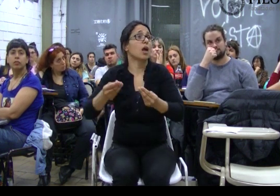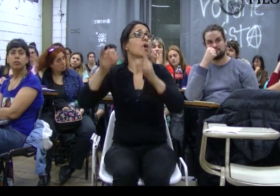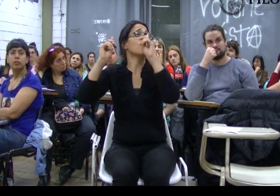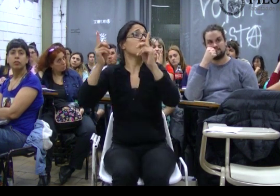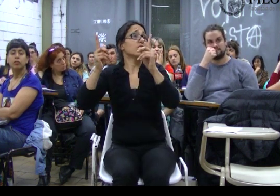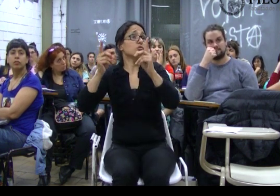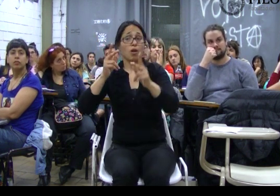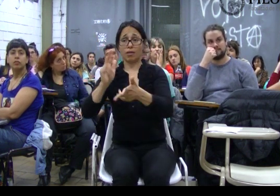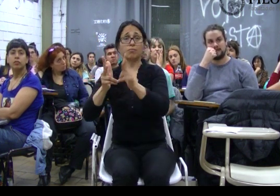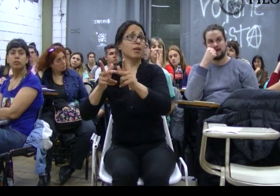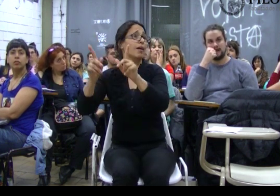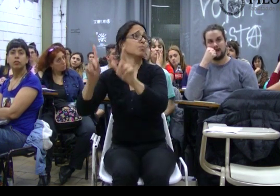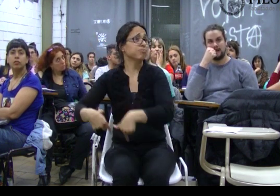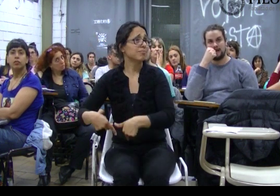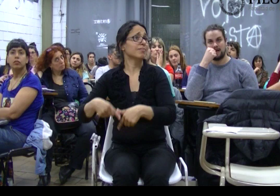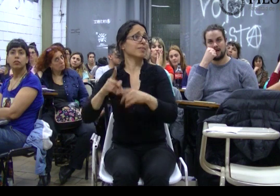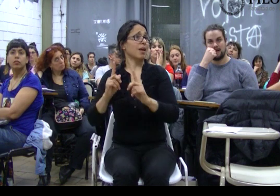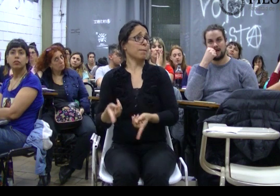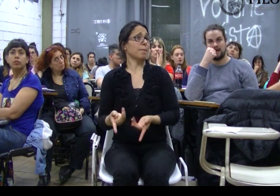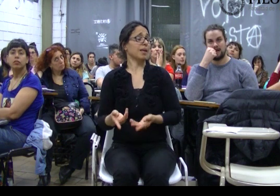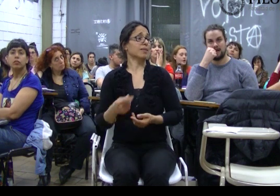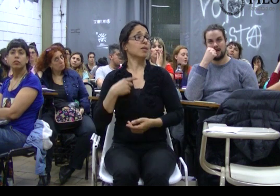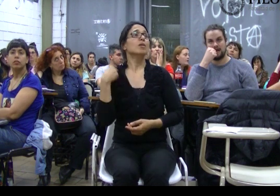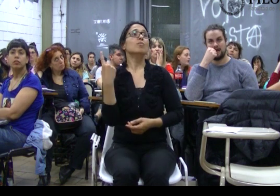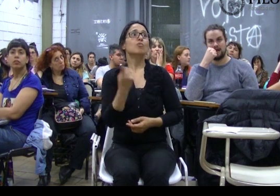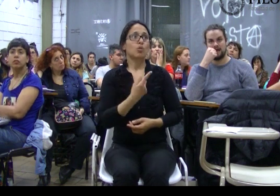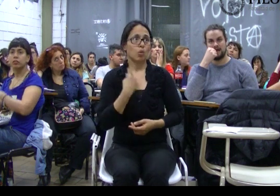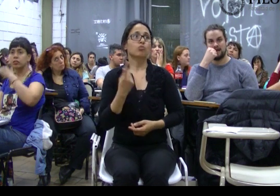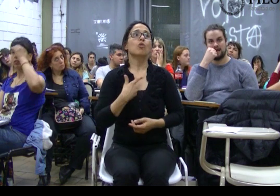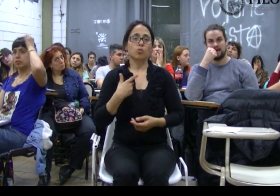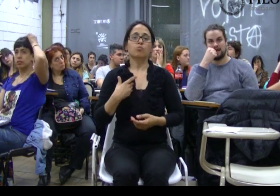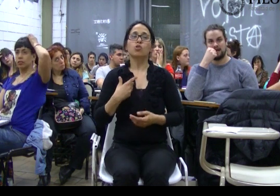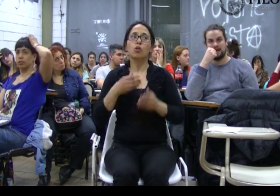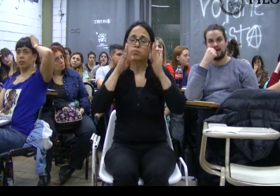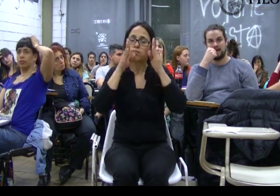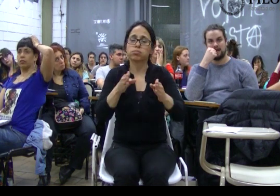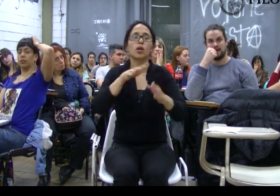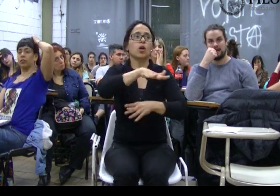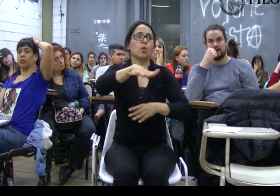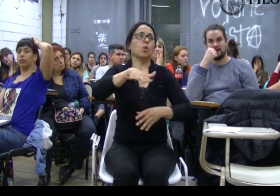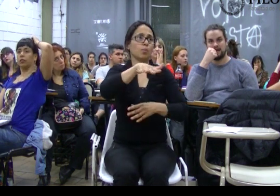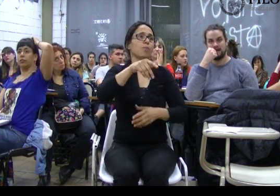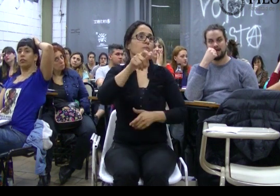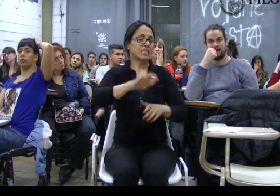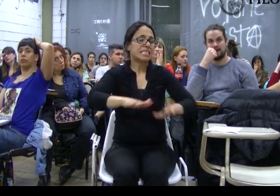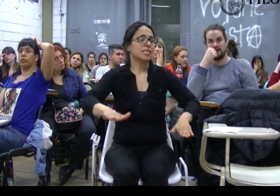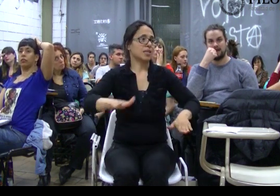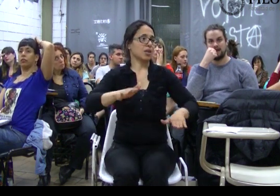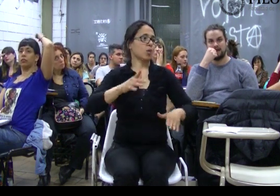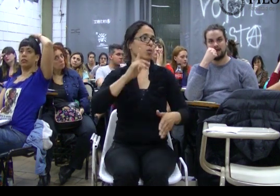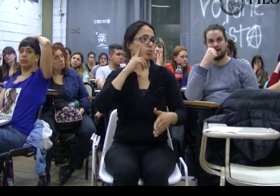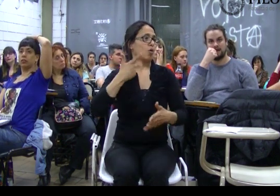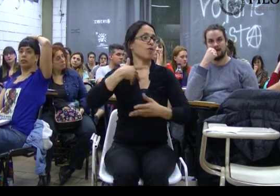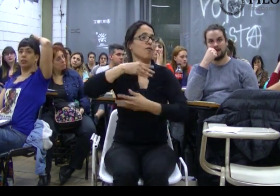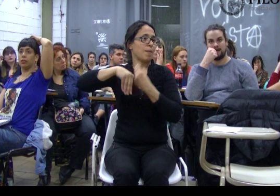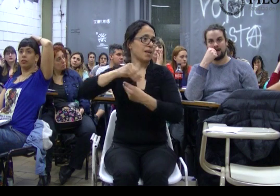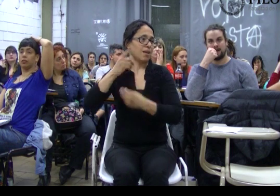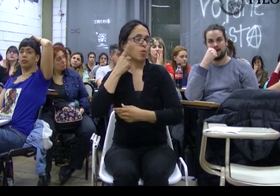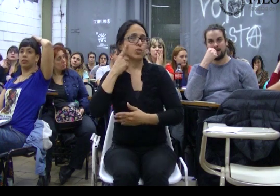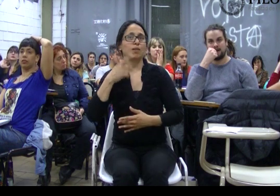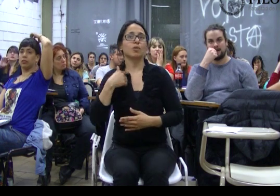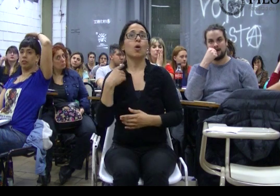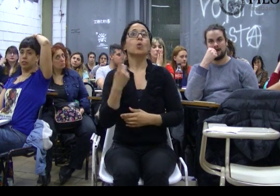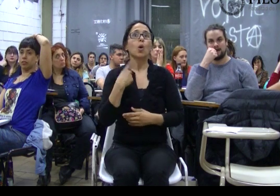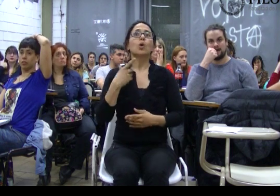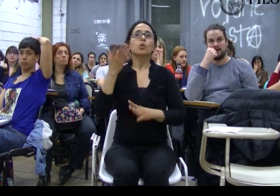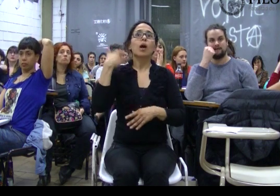que nosotros actuamos para esa población. Talleres en escuelas con niños sordos, hicimos un proyecto